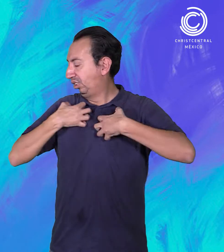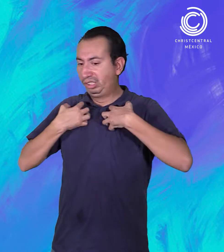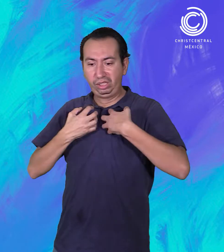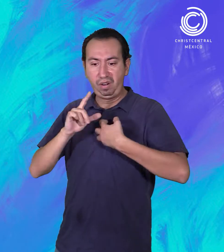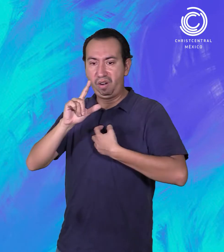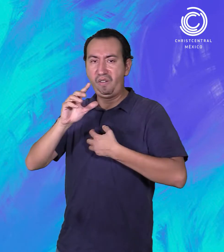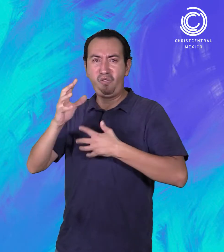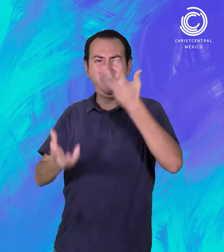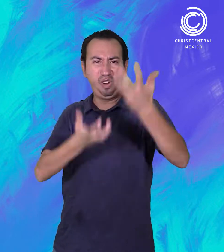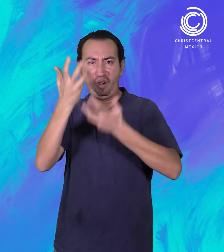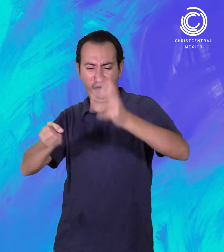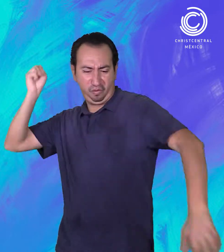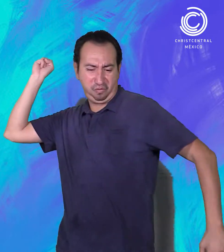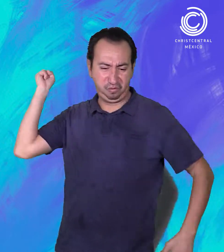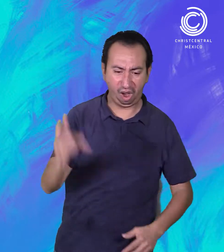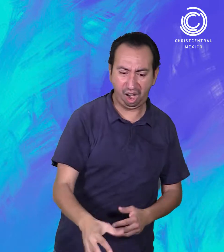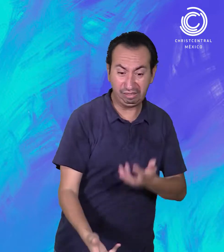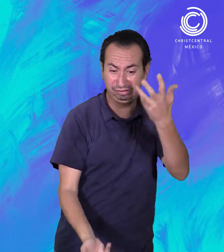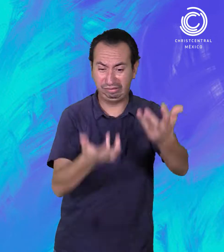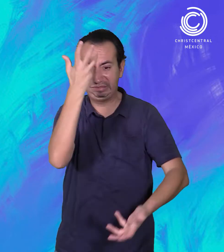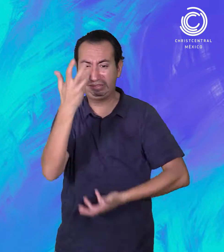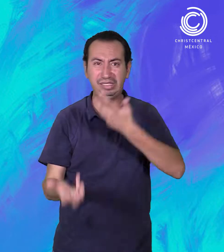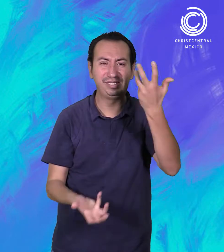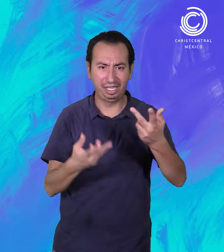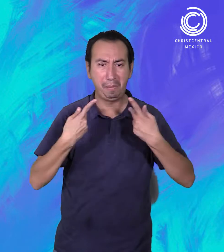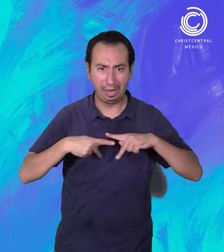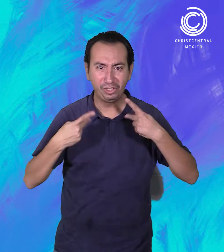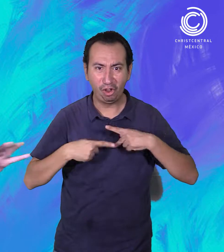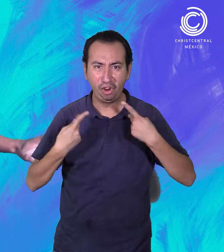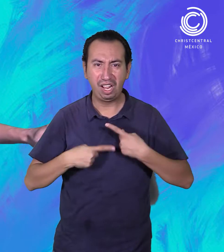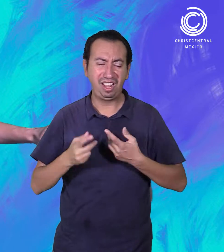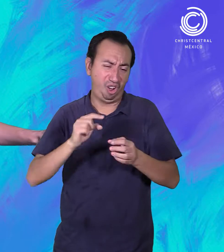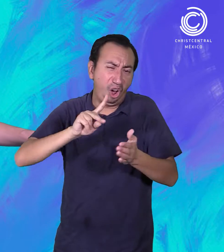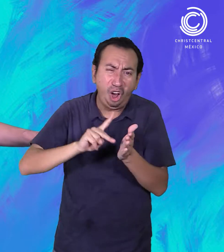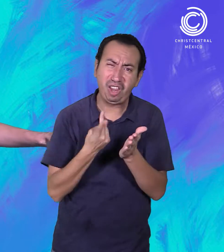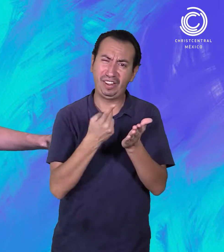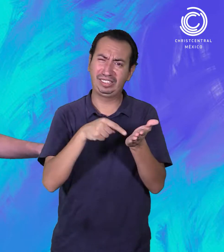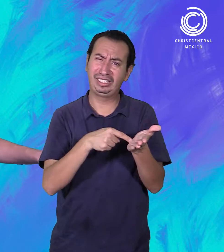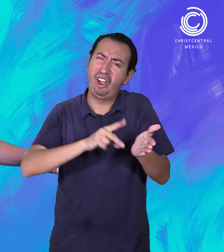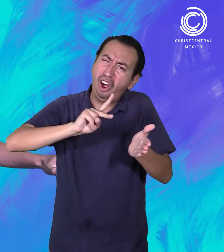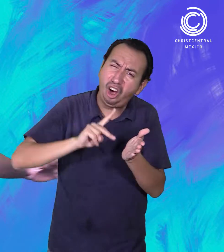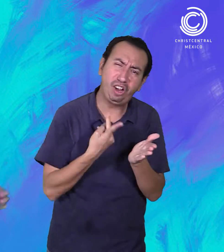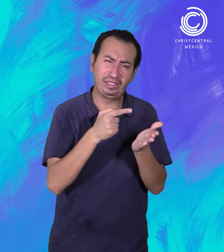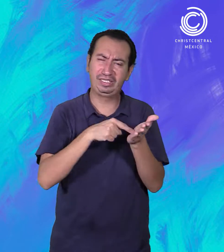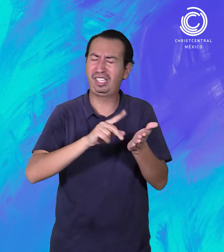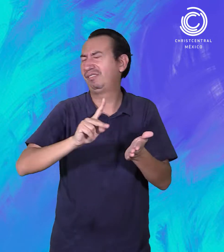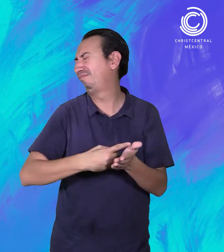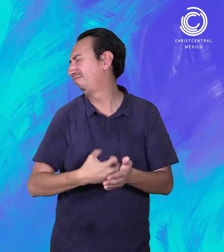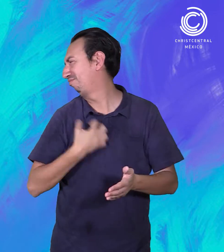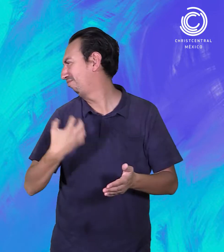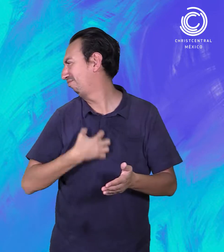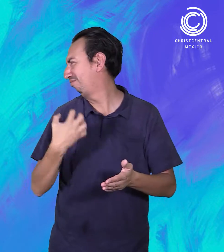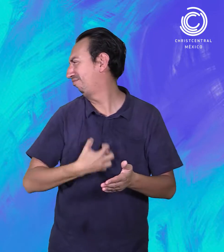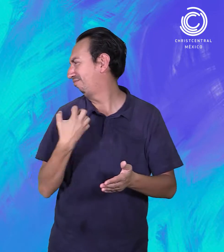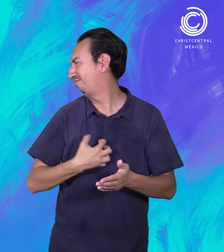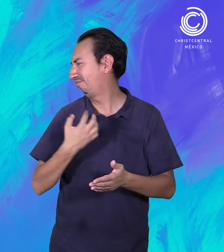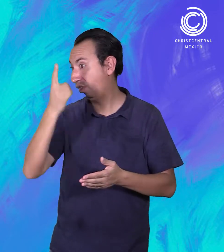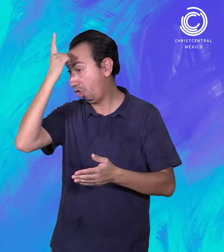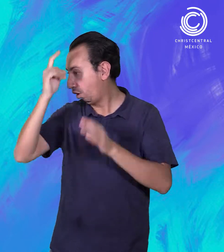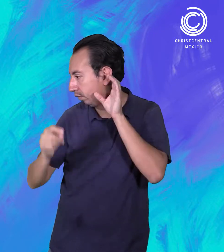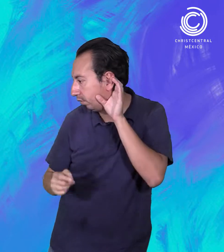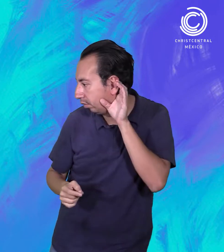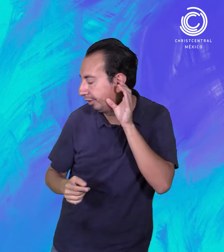del campamento. Entonces el pueblo se está quejando, dice que la ira del Señor hizo que se encendiera por allá el campamento. Después viene